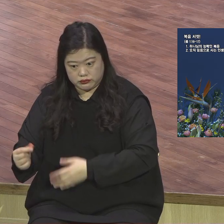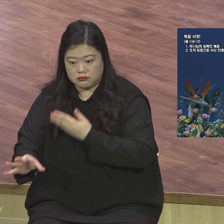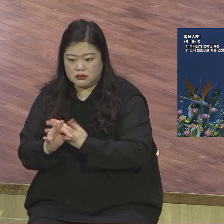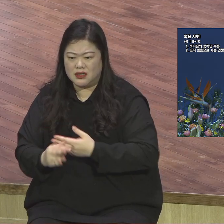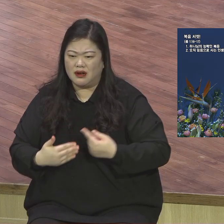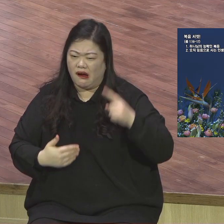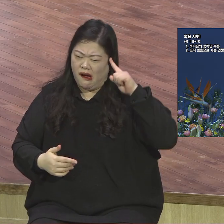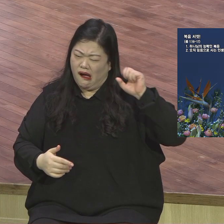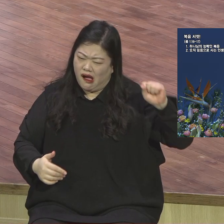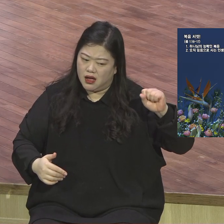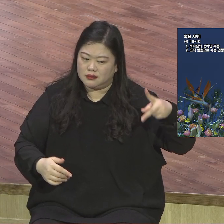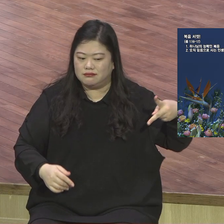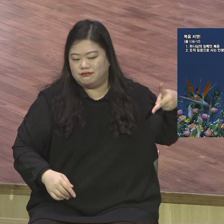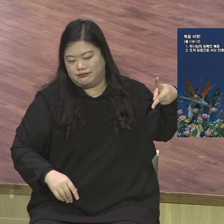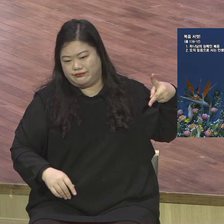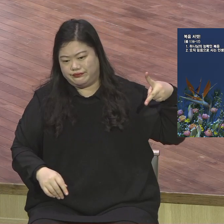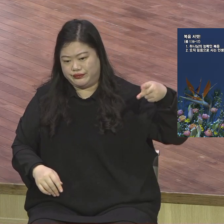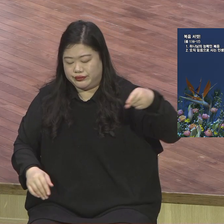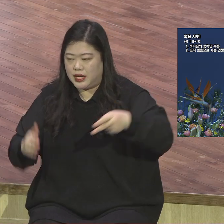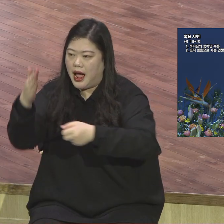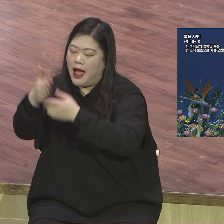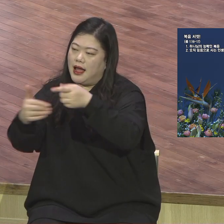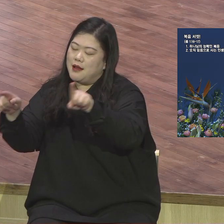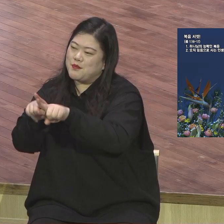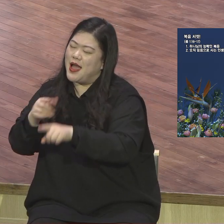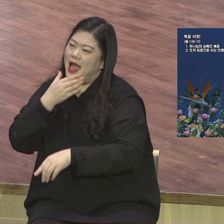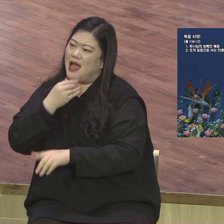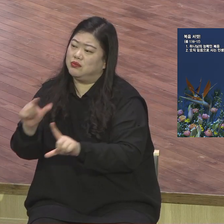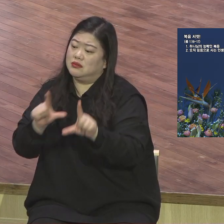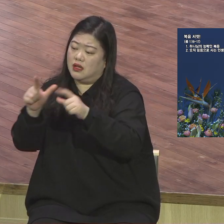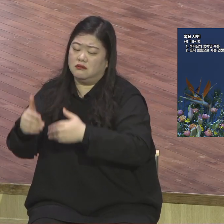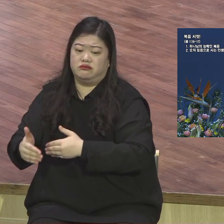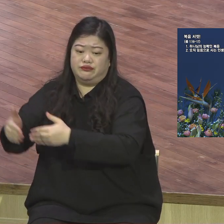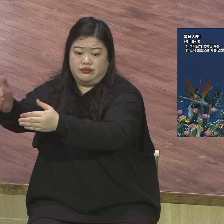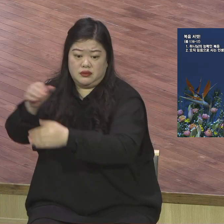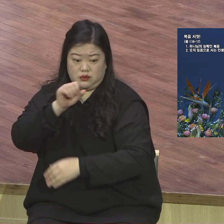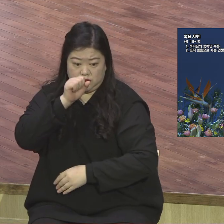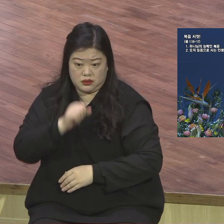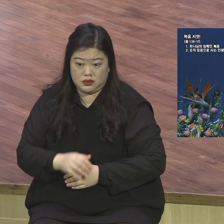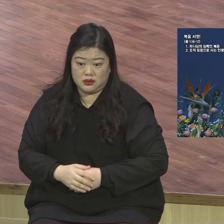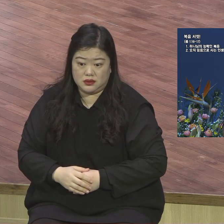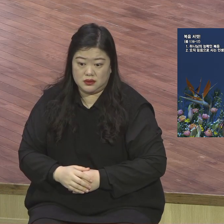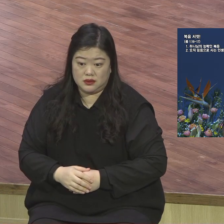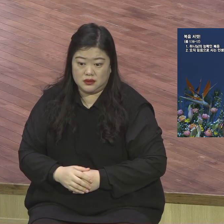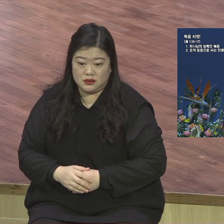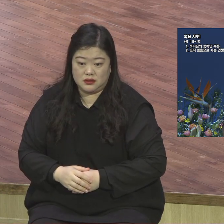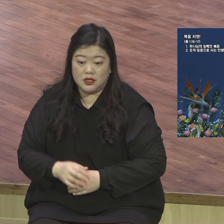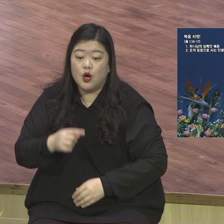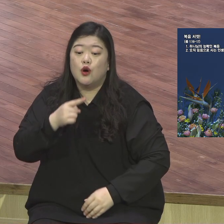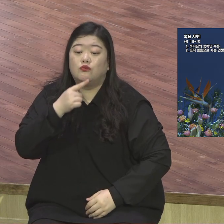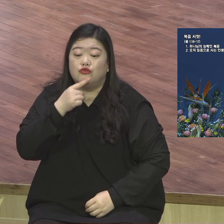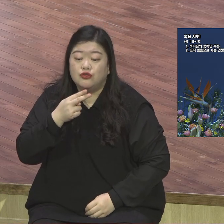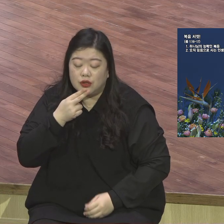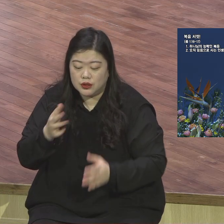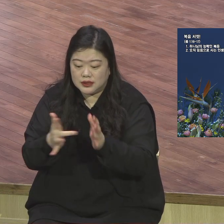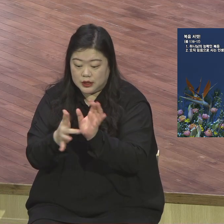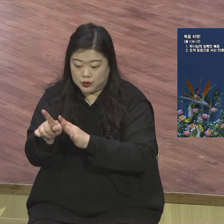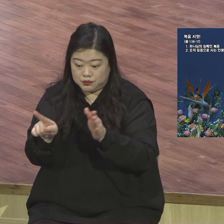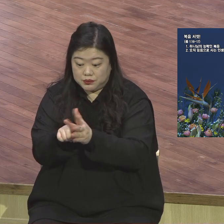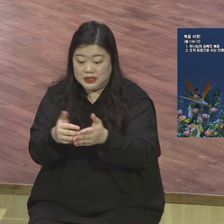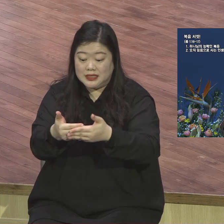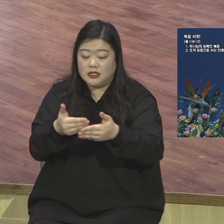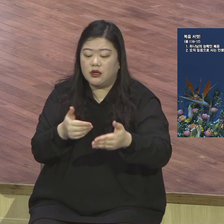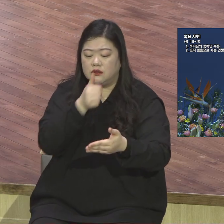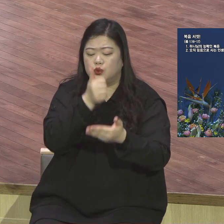것이다. 과거는 끝났어요. 복음 깨닫기 전에, 예수 믿기 전에 여러분 잘못 살았던 거 다 끝났습니다.